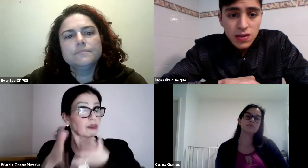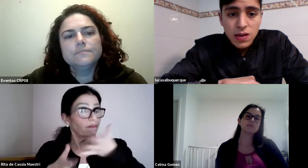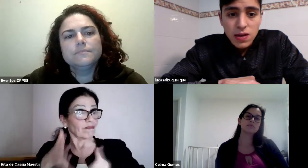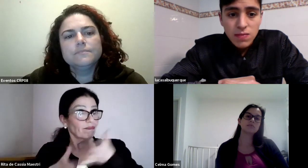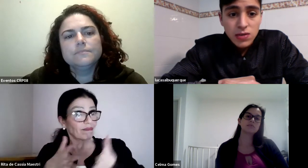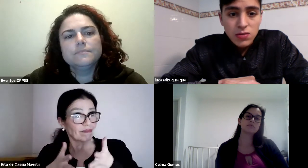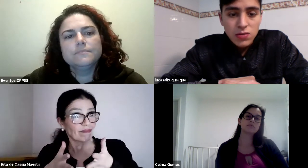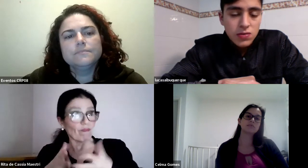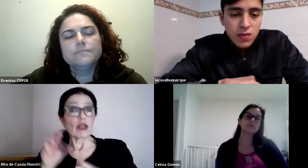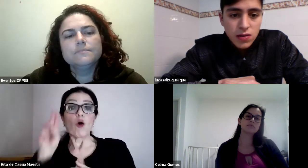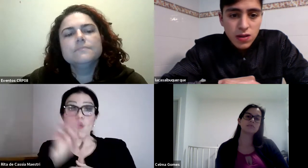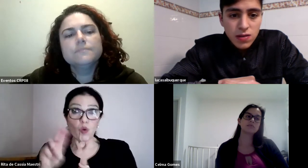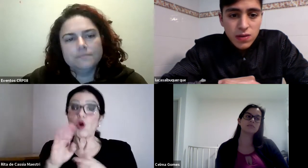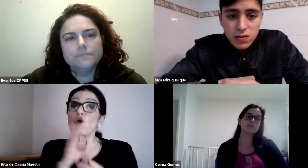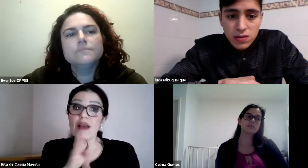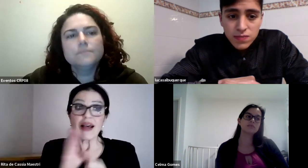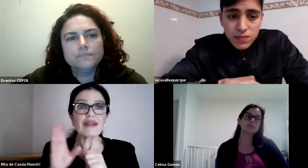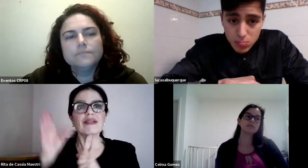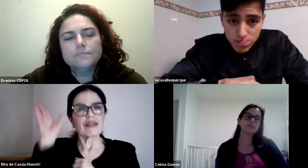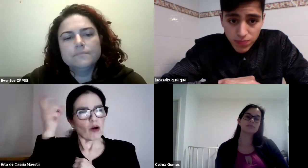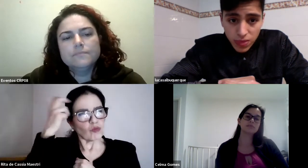ouvintes, mas todos usuários de Libras,